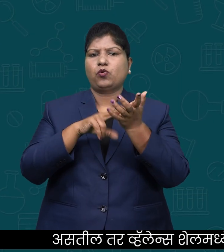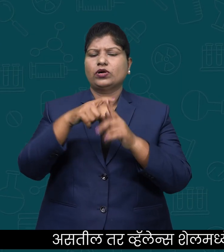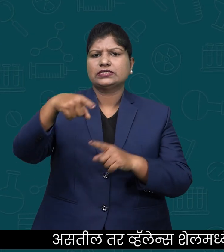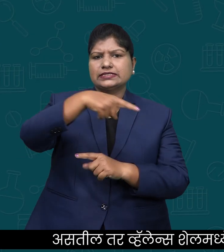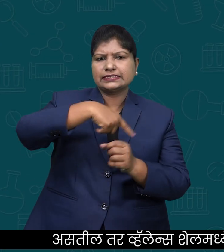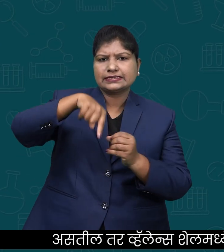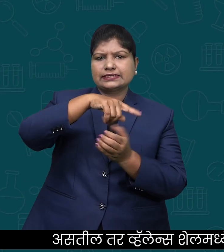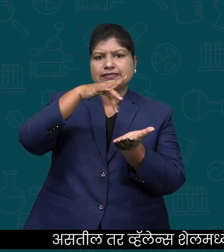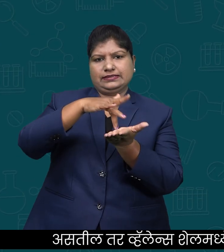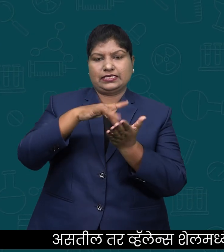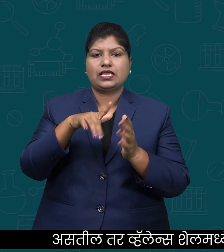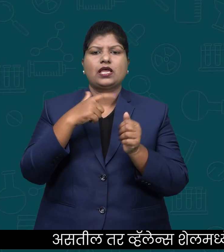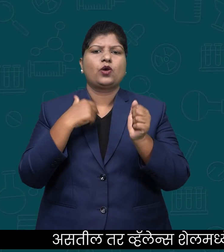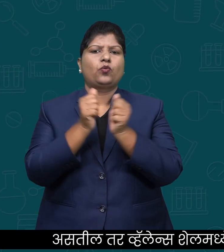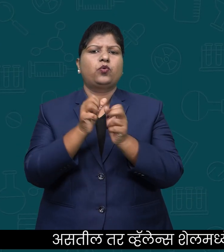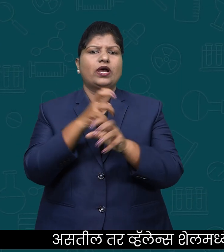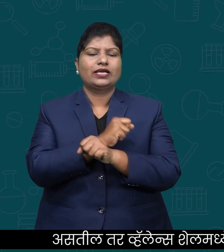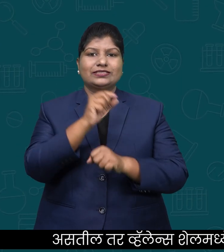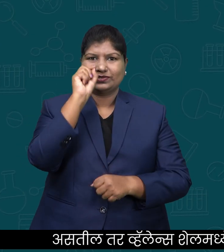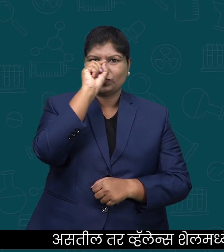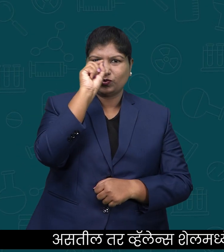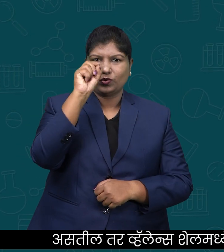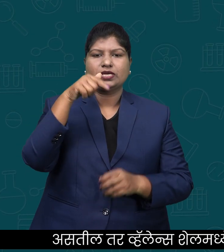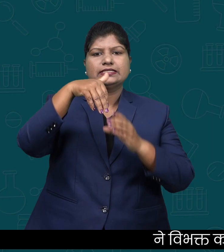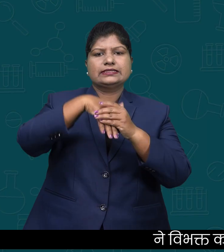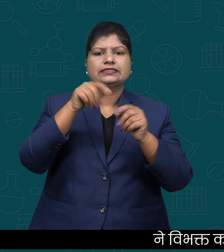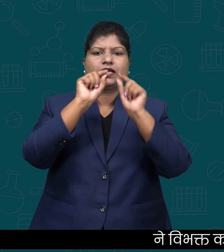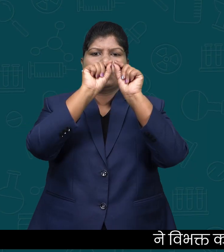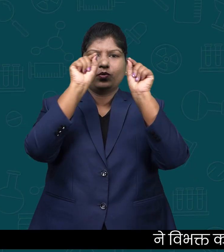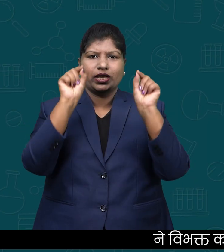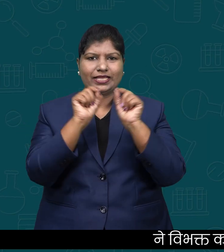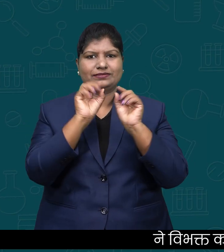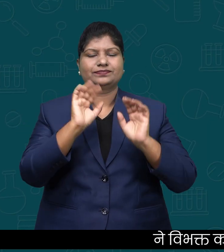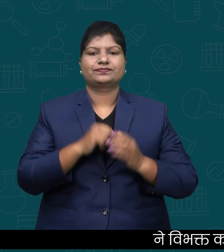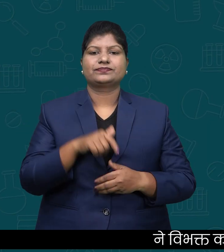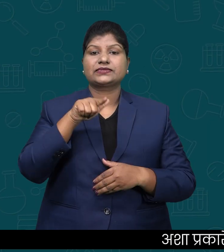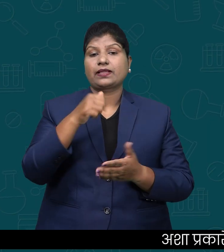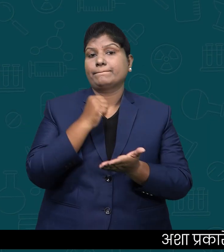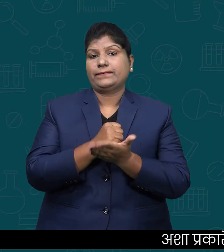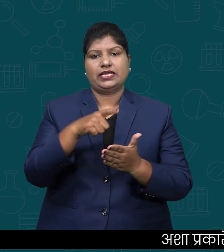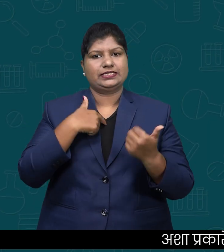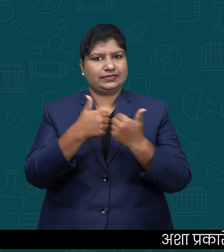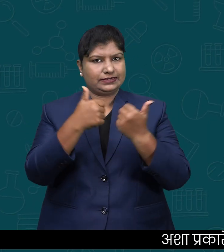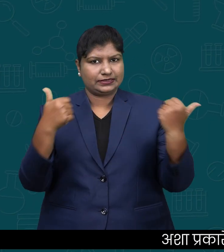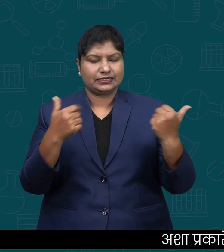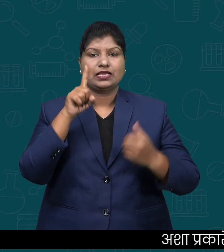एका जोड्याशिवाय 180 अंशने विभक्त करणे आवश्यक आहे. अशा प्रकारे रेणू रेषीय